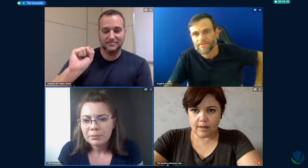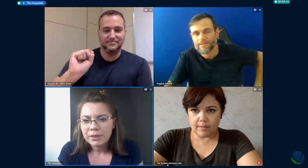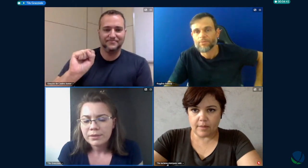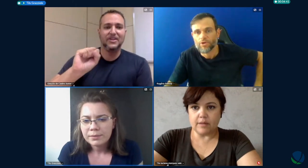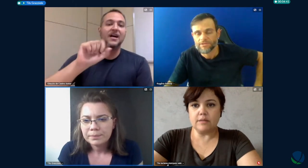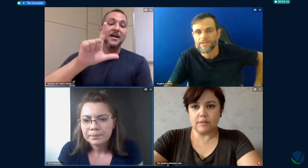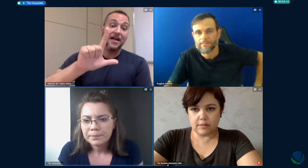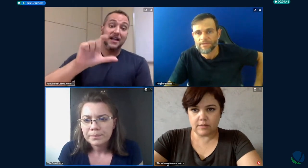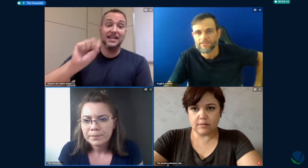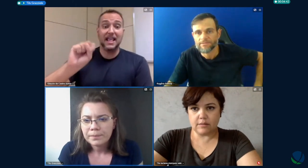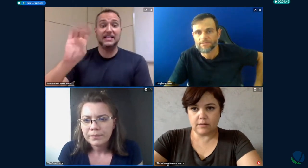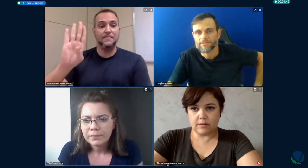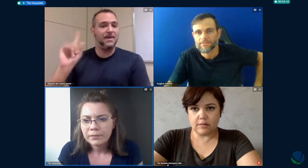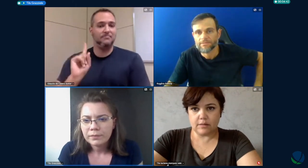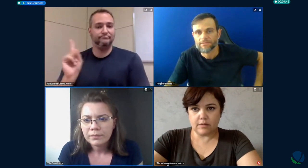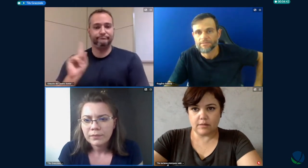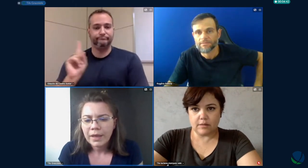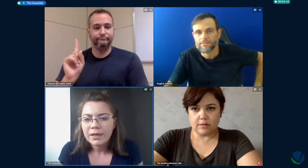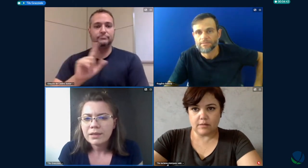Libras.